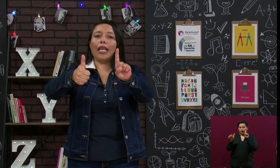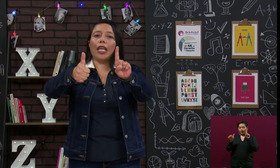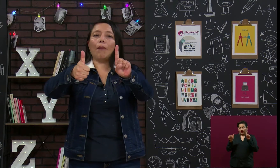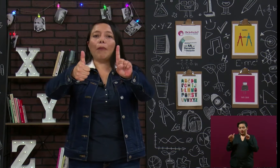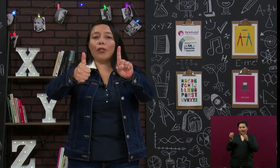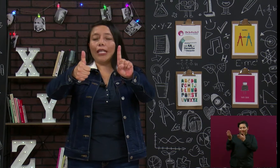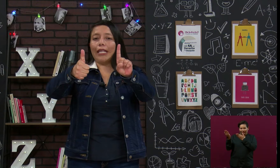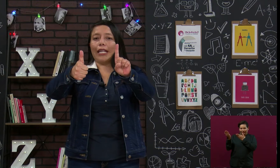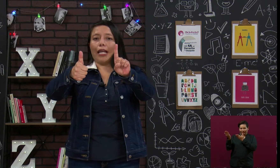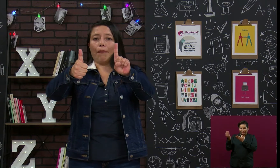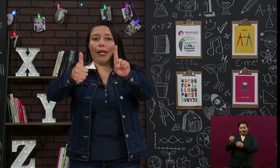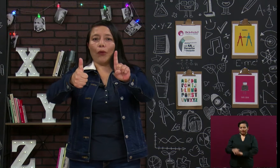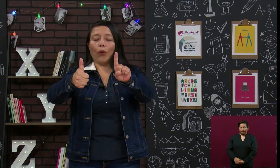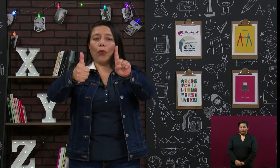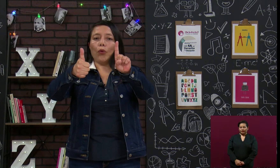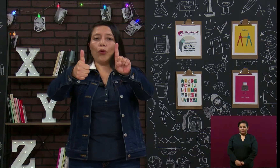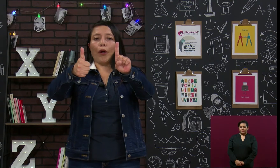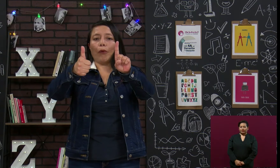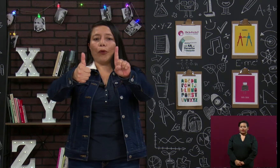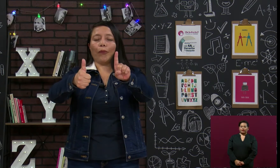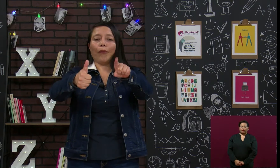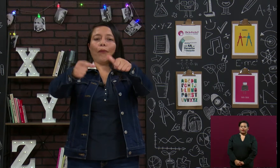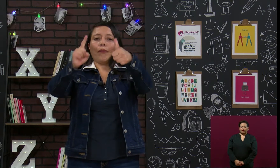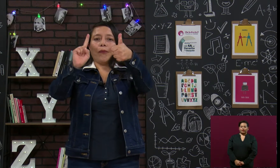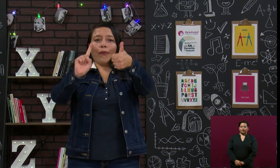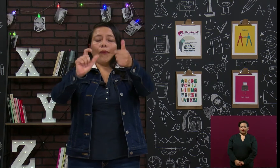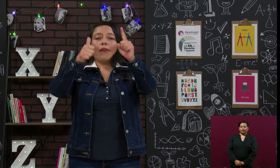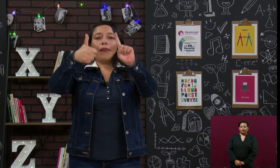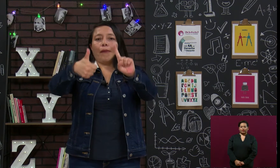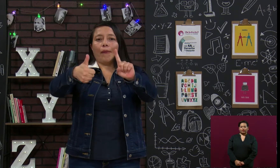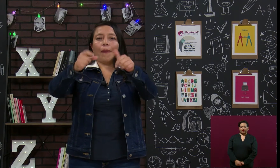índice y vamos a ir intercambiando uno a uno.